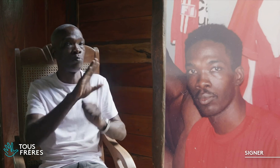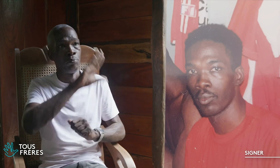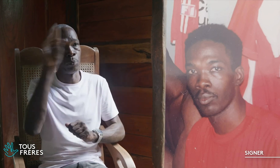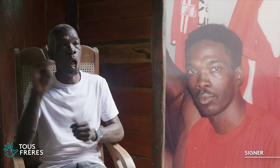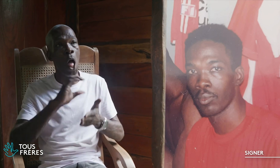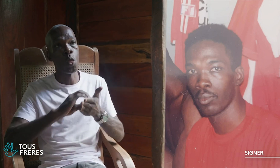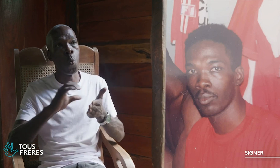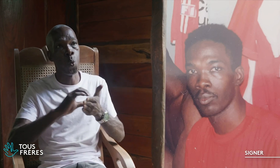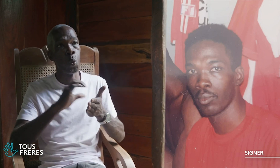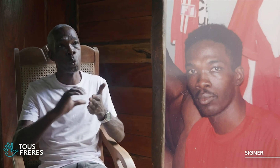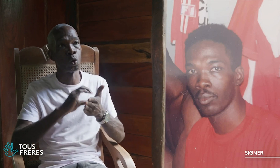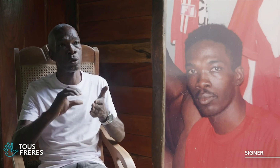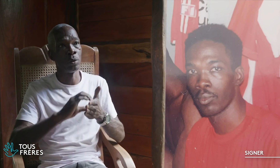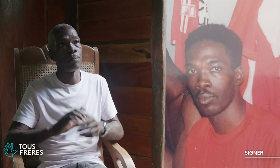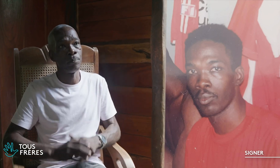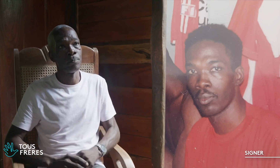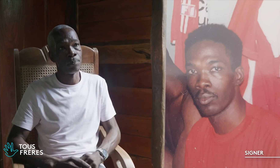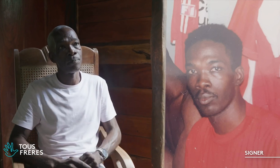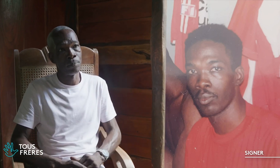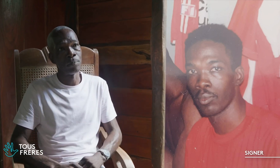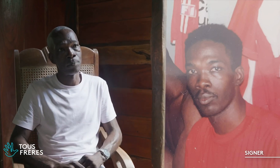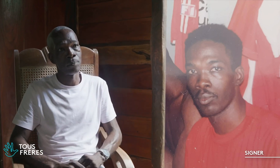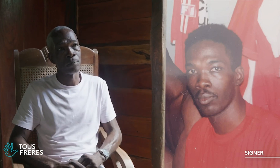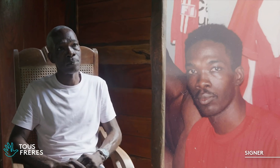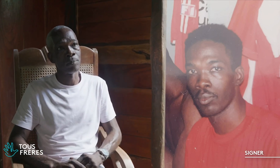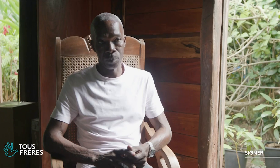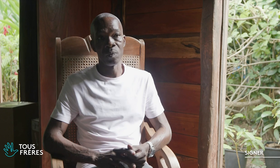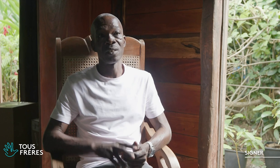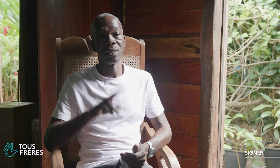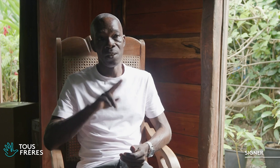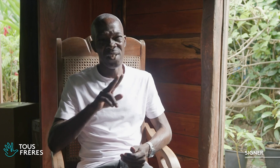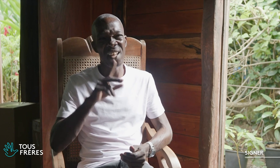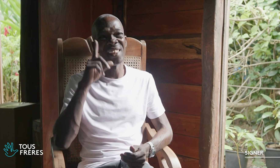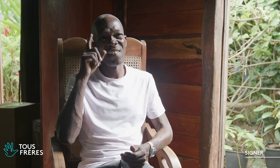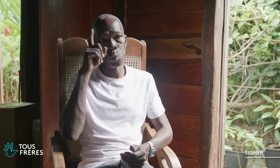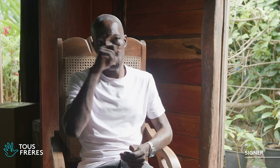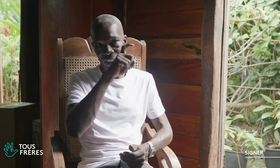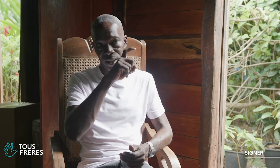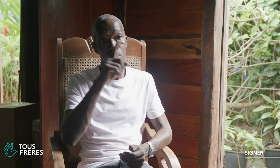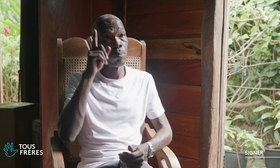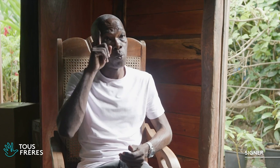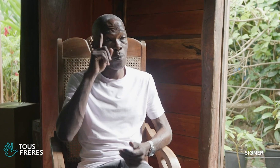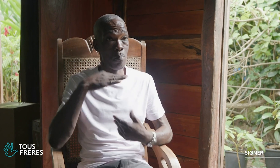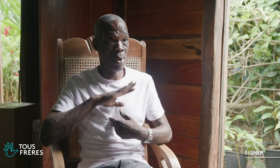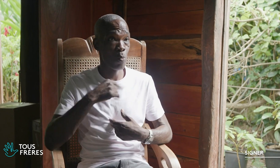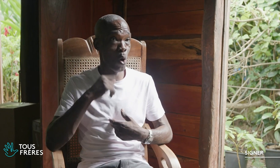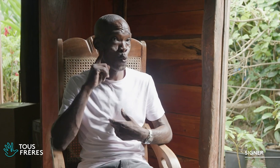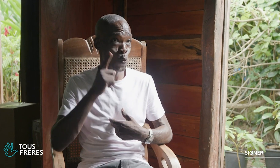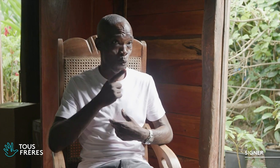jusqu'à l'âge de 12 ans et par la suite, je me suis retrouvée à Toulouse. Et c'est vrai, au début, c'était très, très difficile parce que moi,